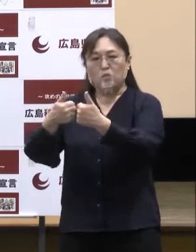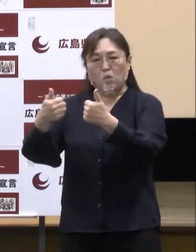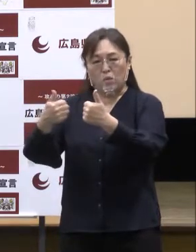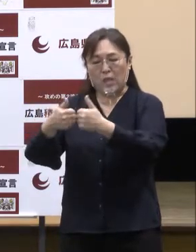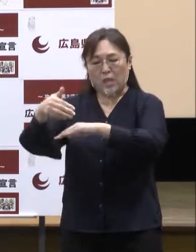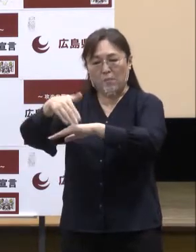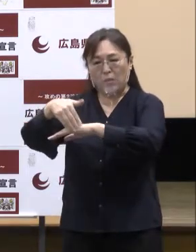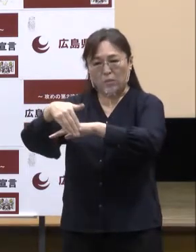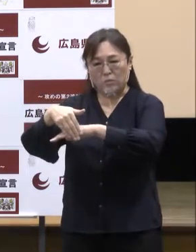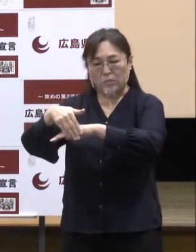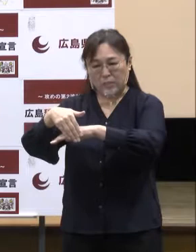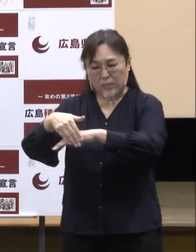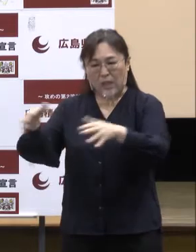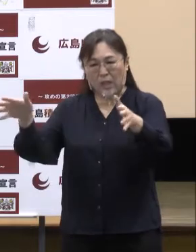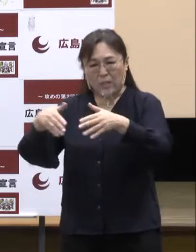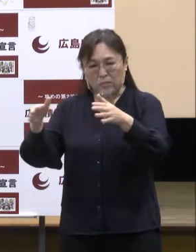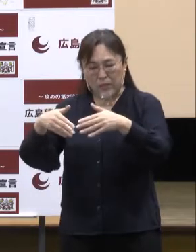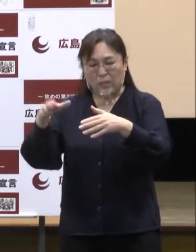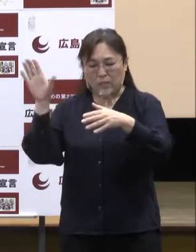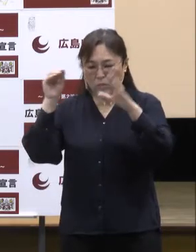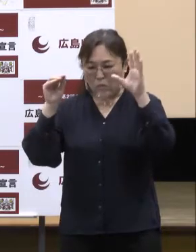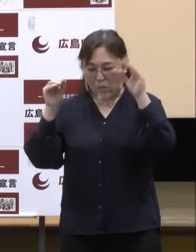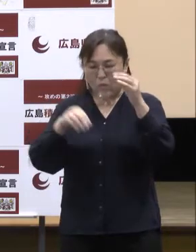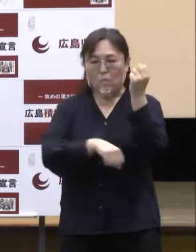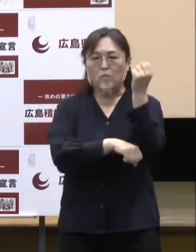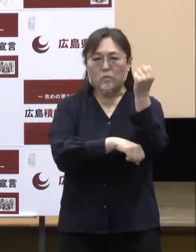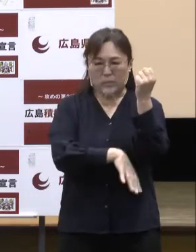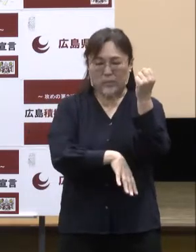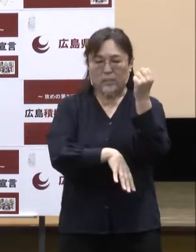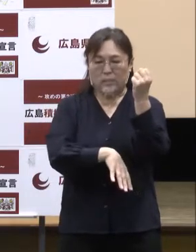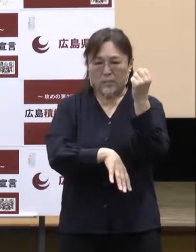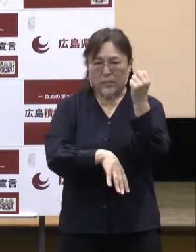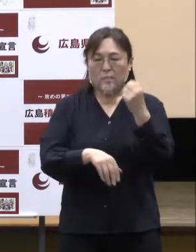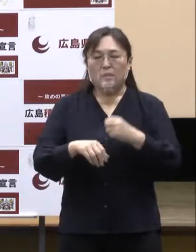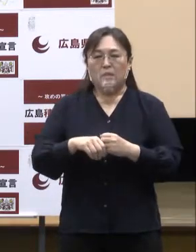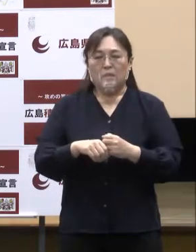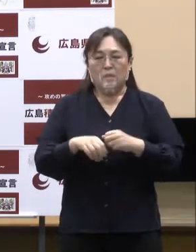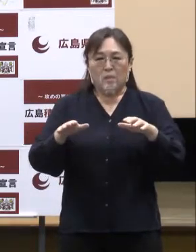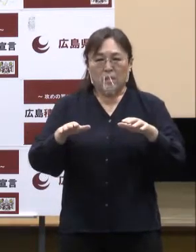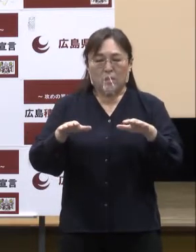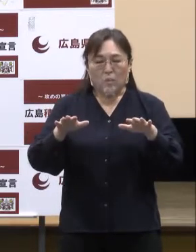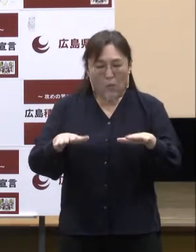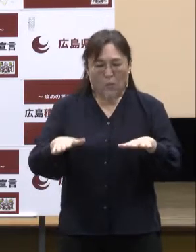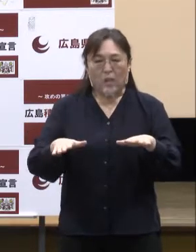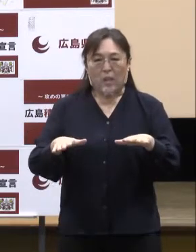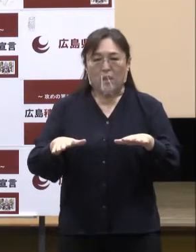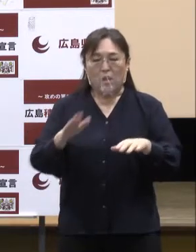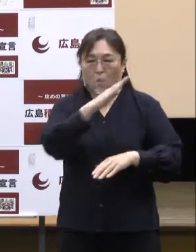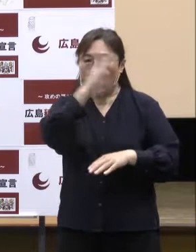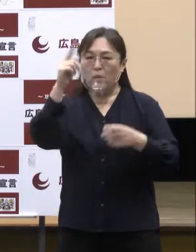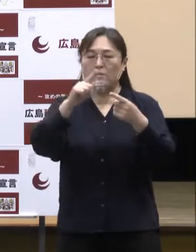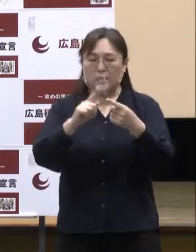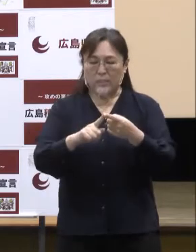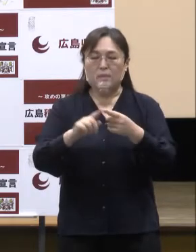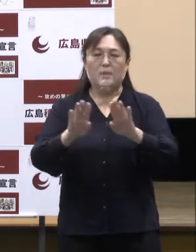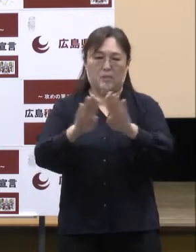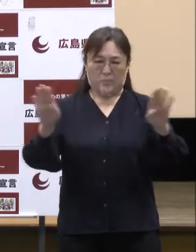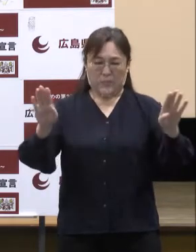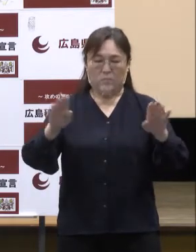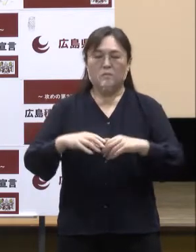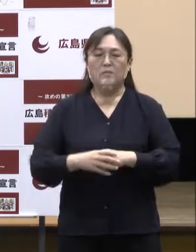すための機能を活用を続けておりまして、今般本格的に運用を開始することと発表いたし